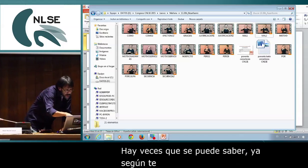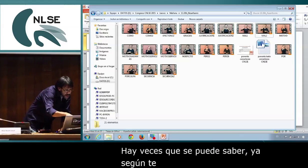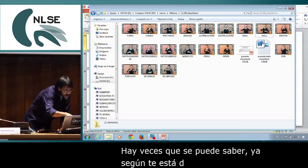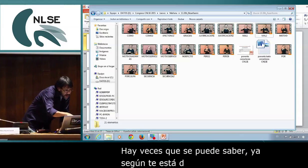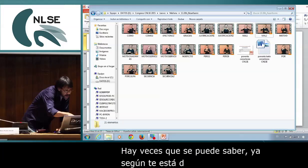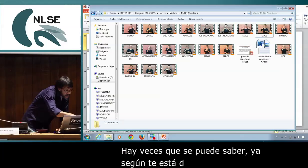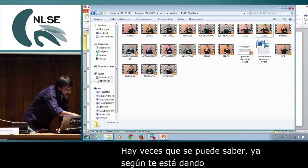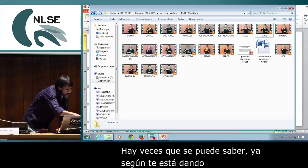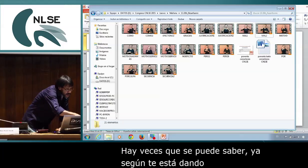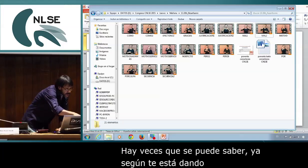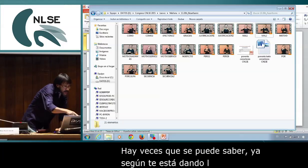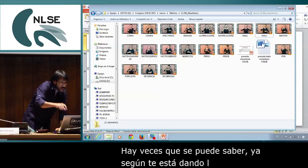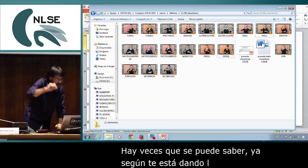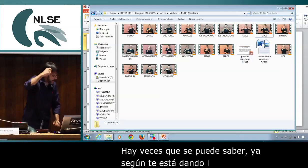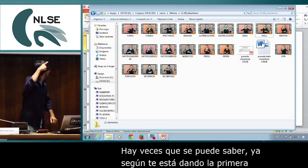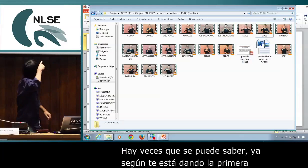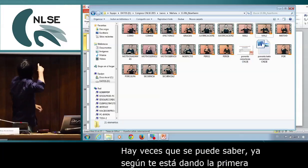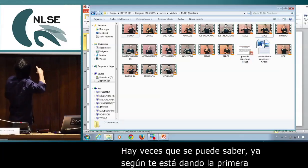porque llama la atención.